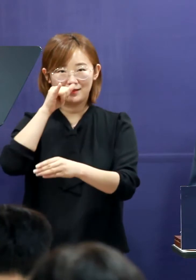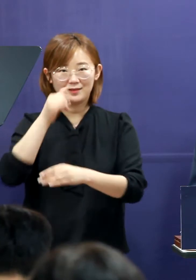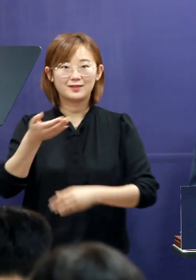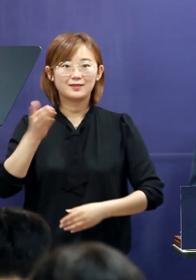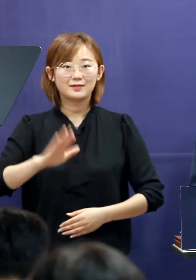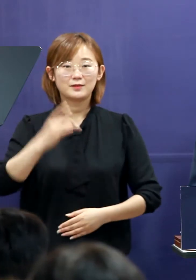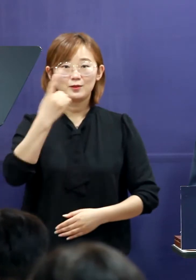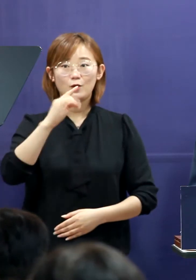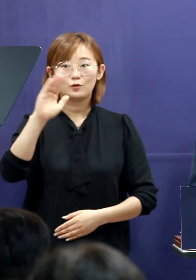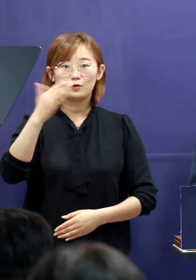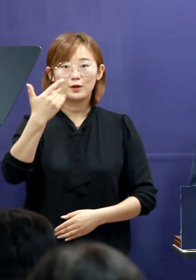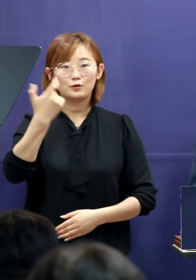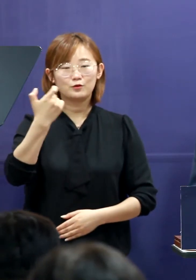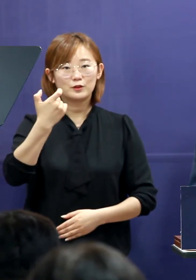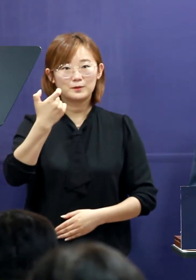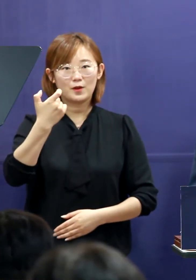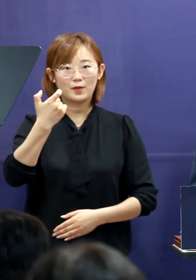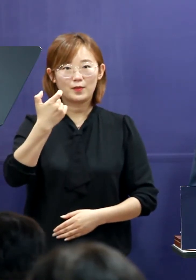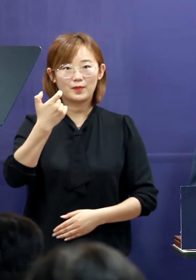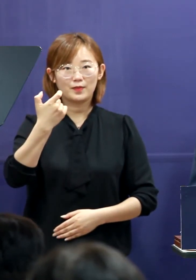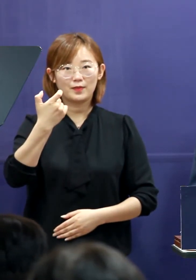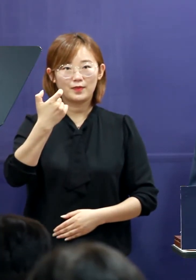1960년대에 70년대에